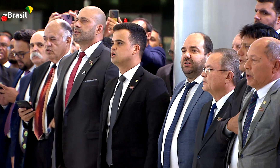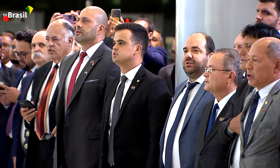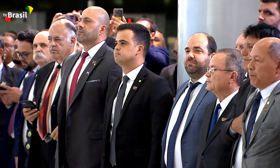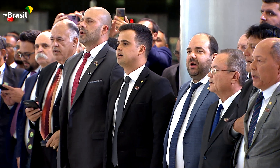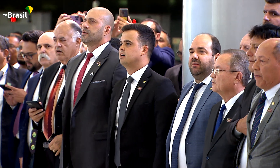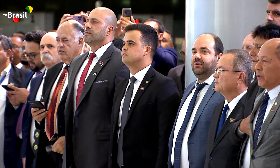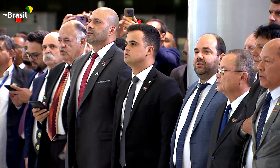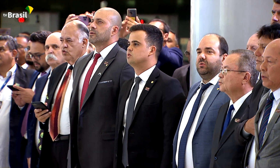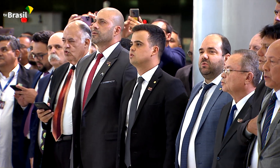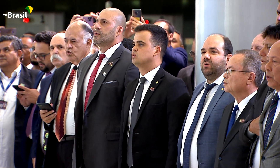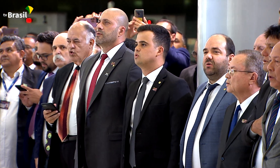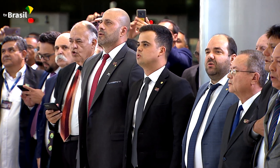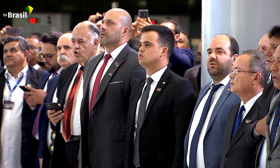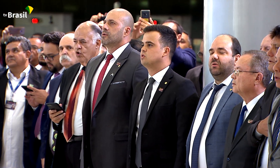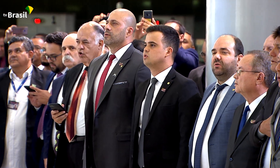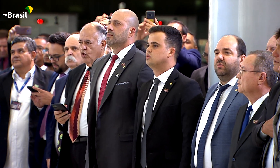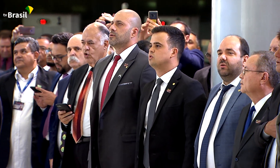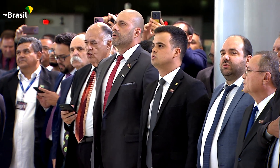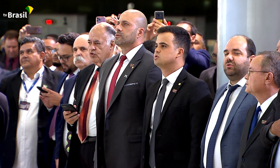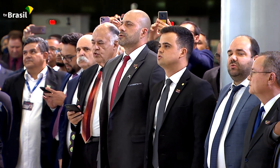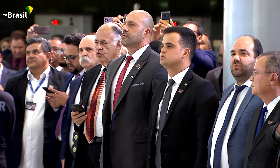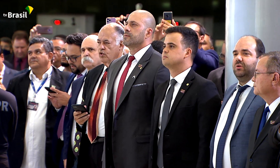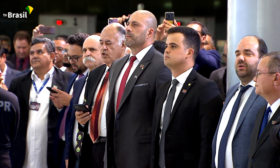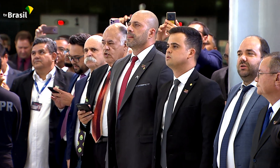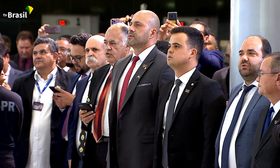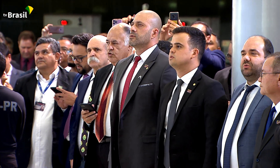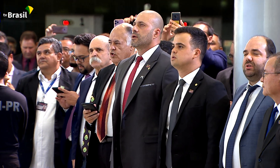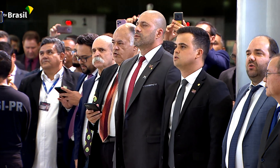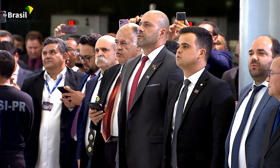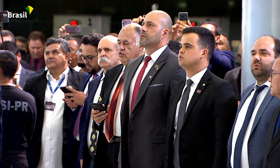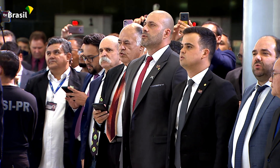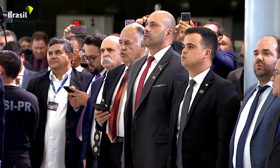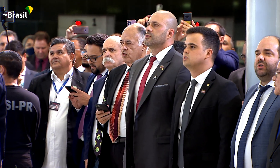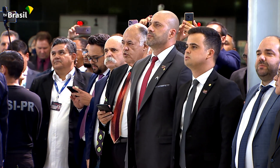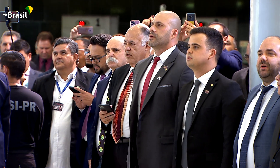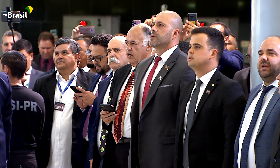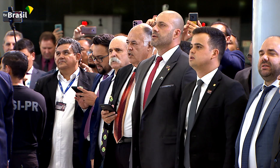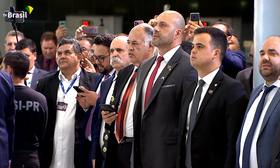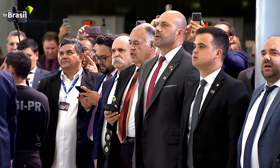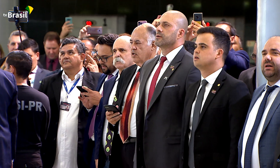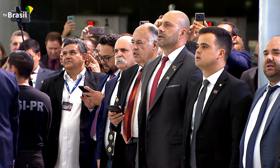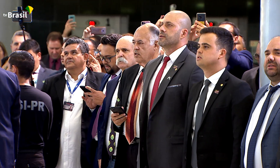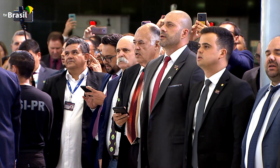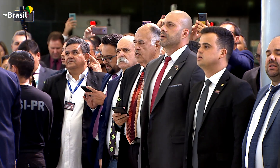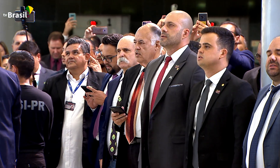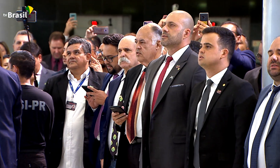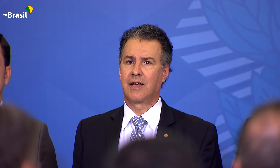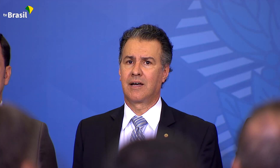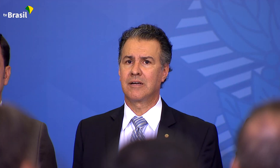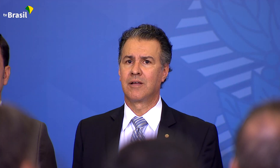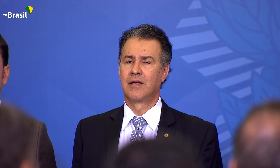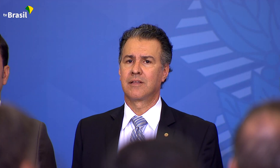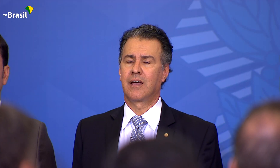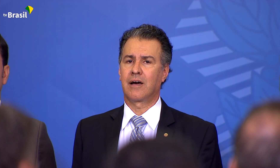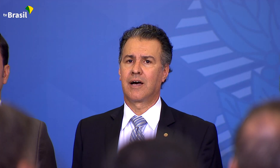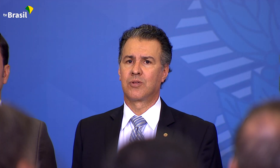só você falar comigo que mudou de E aí